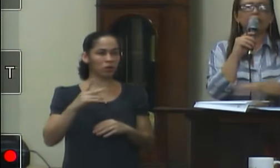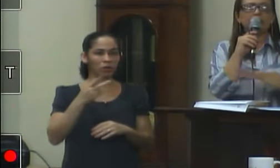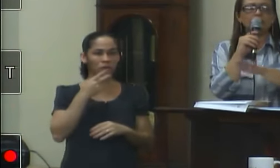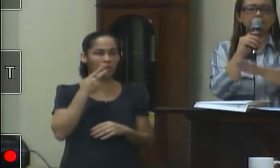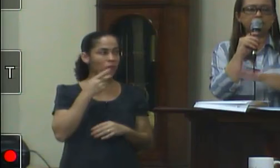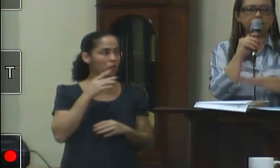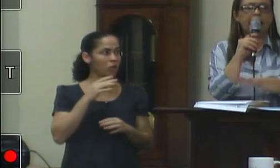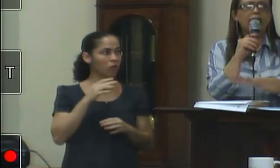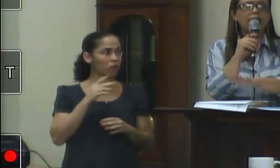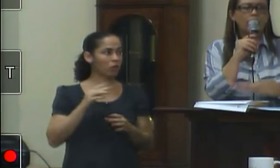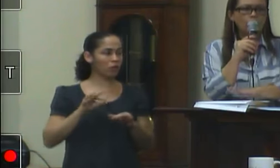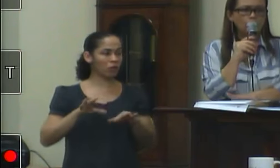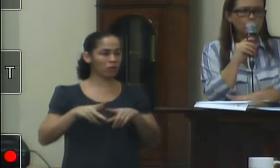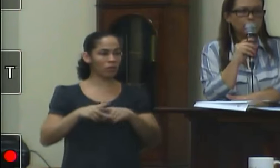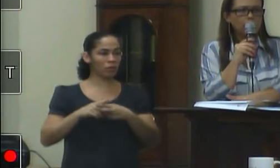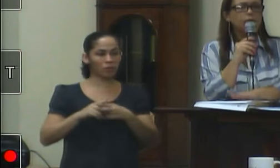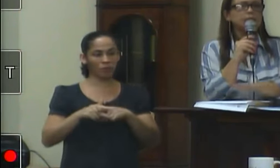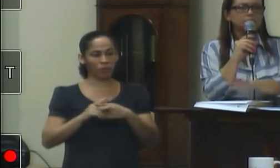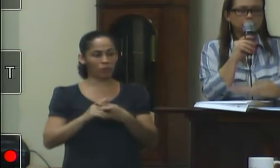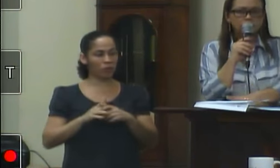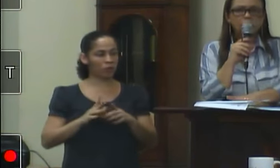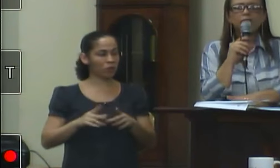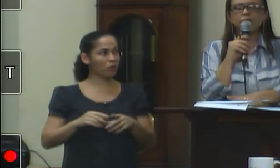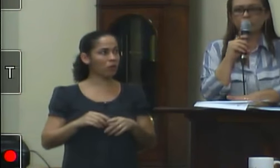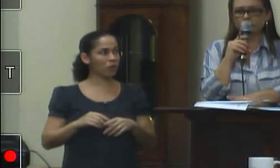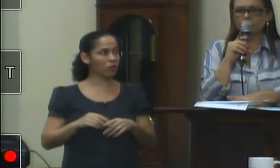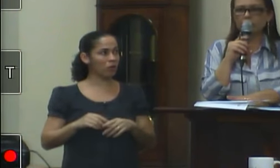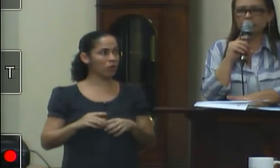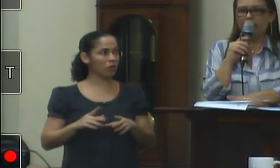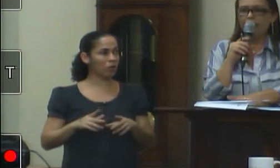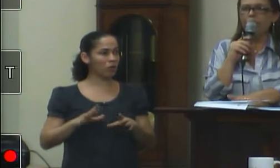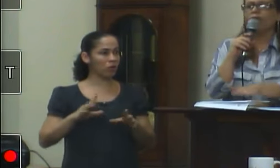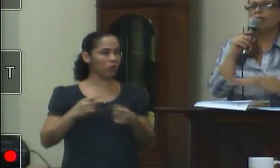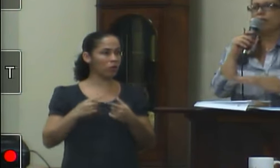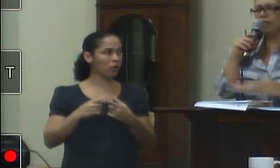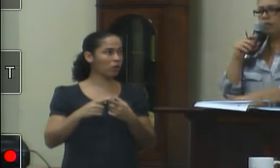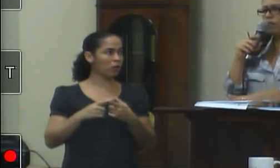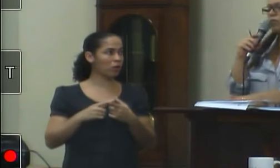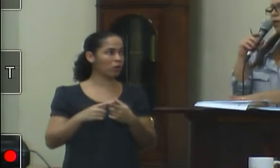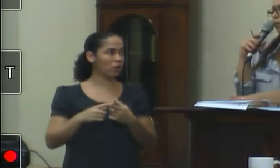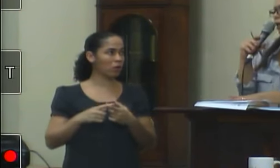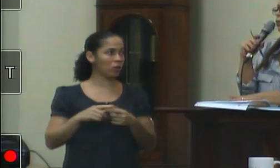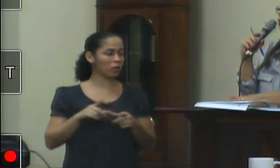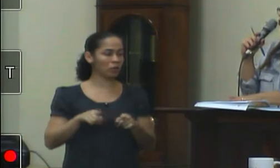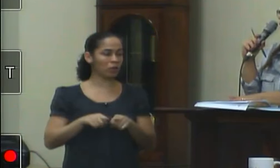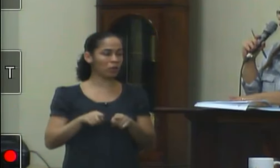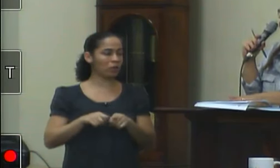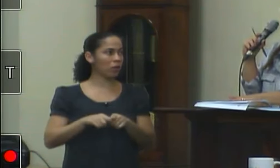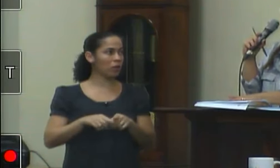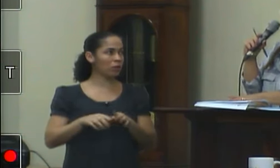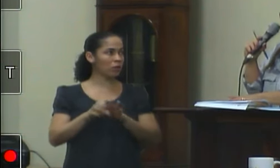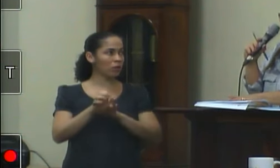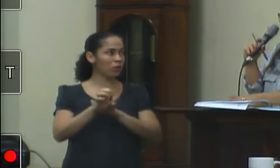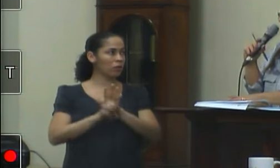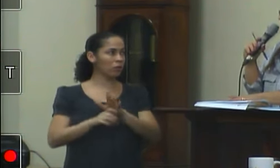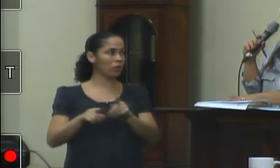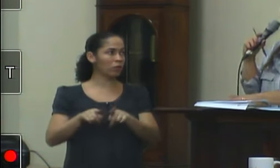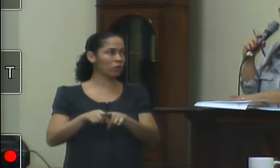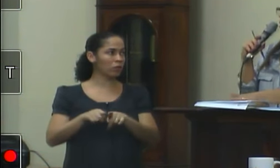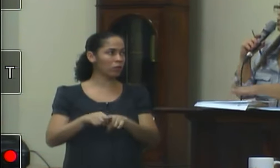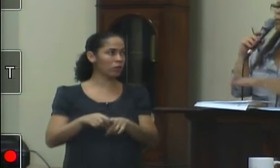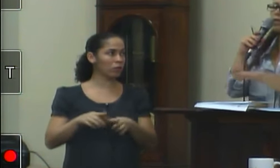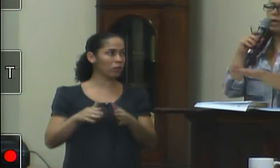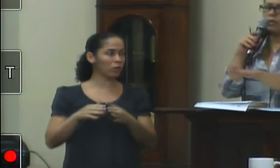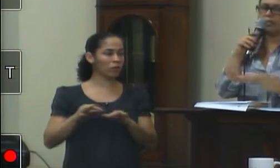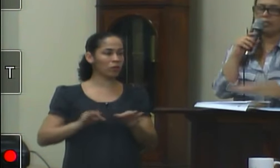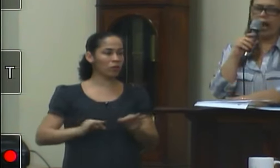falar que é para consertar alguma coisa, nós vamos consertar. E isso também no edital de licitação. Nós